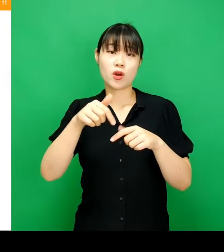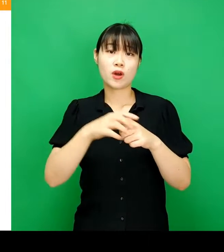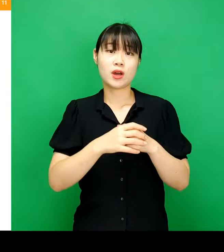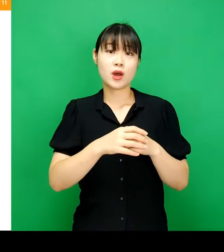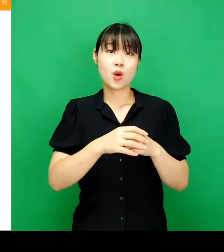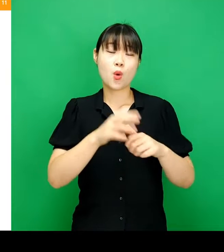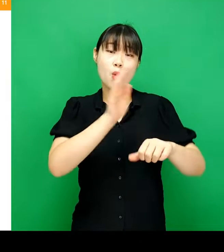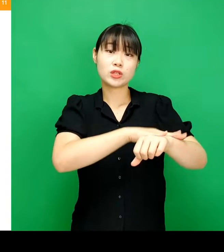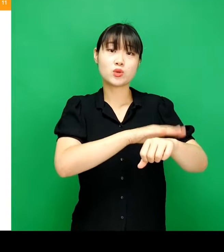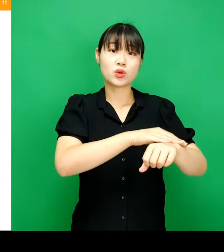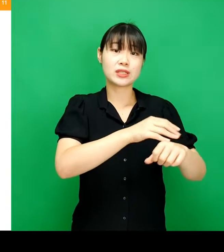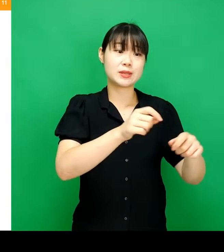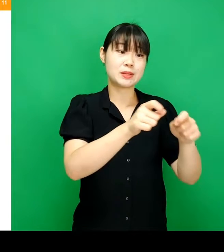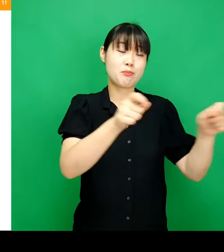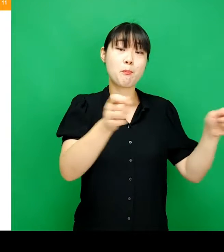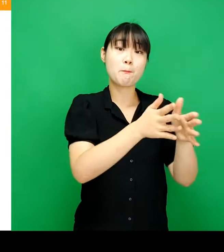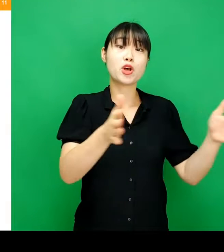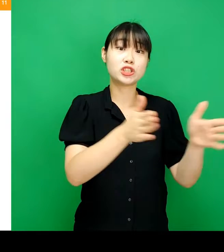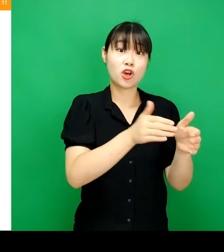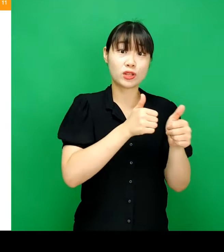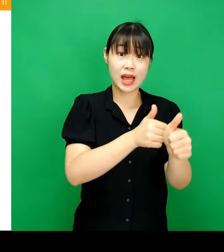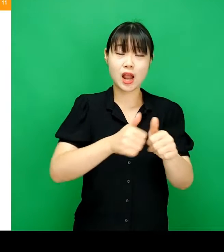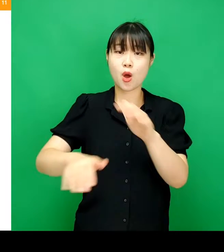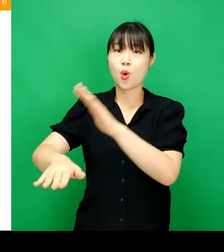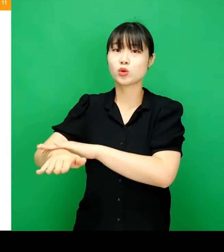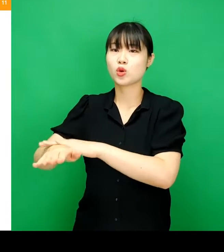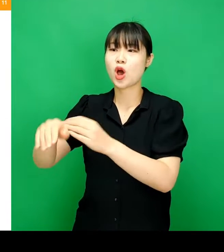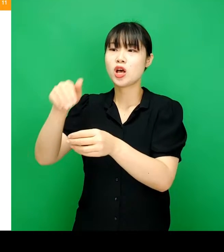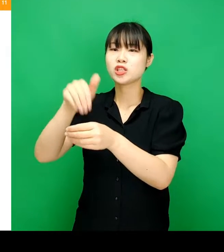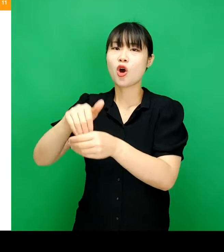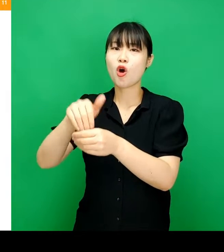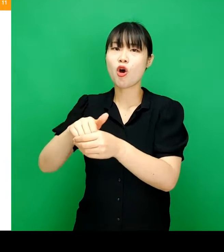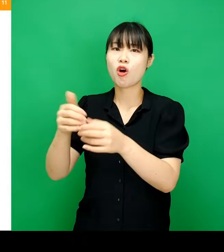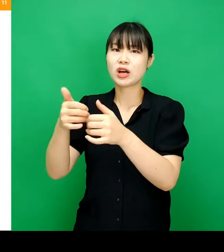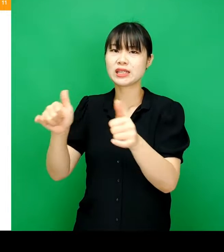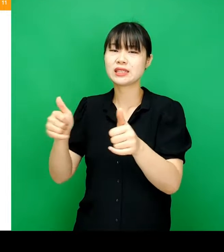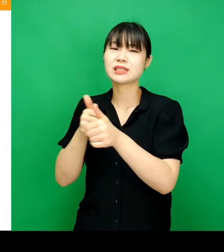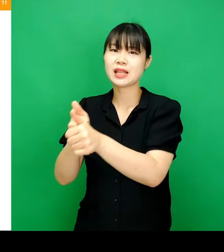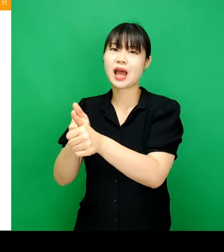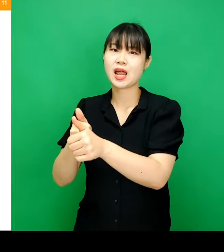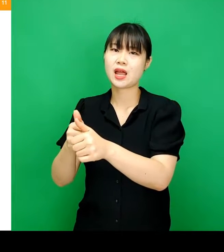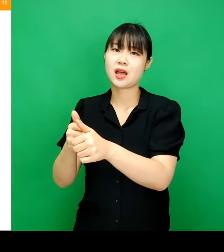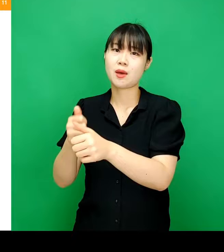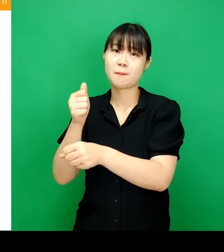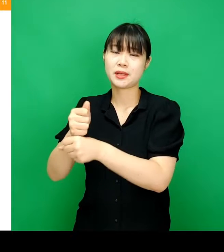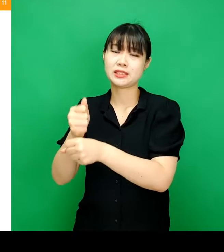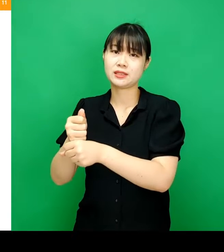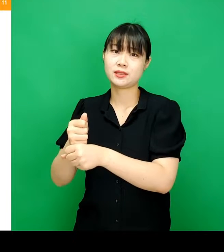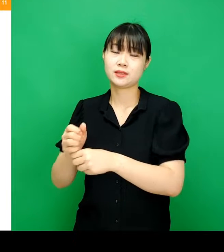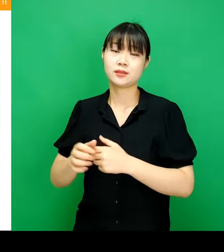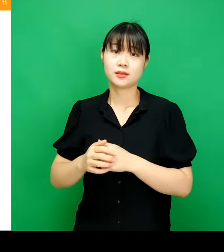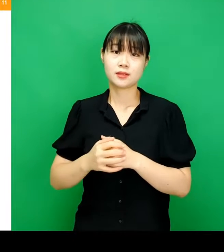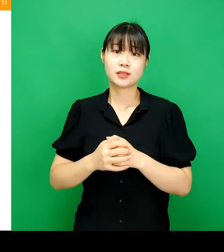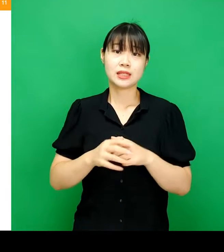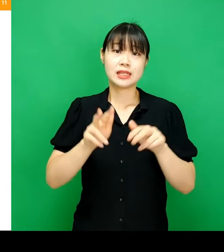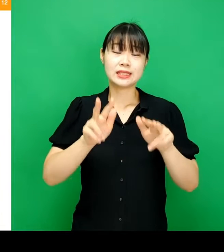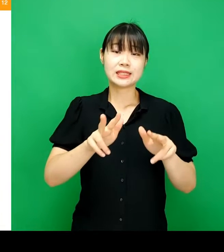시각화입니다. 왼쪽은 지리 면적을 기준으로 한 지도, 오른쪽은 선거인단을 기준으로 한 지도입니다.